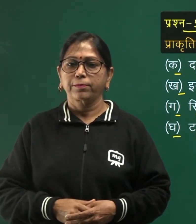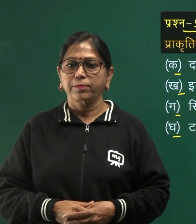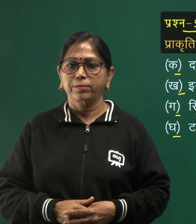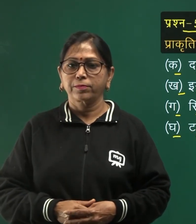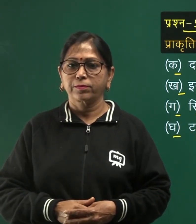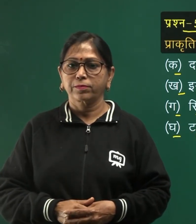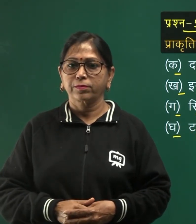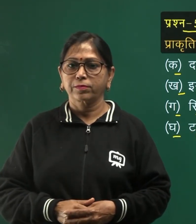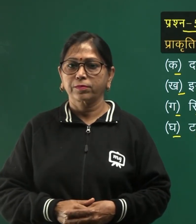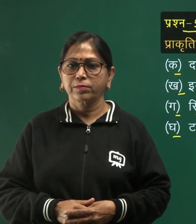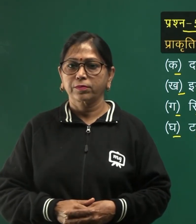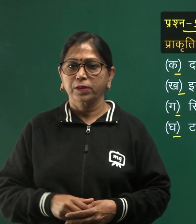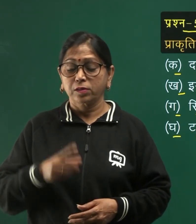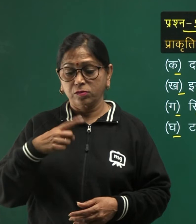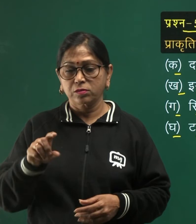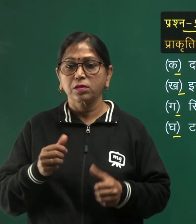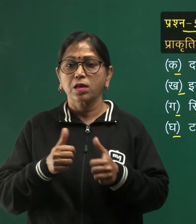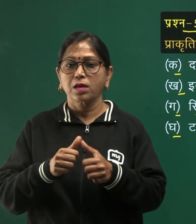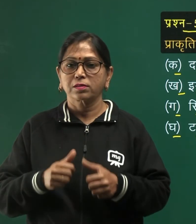नंबर चार टमाटर